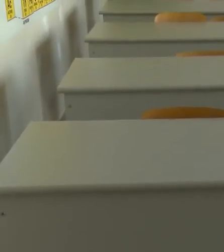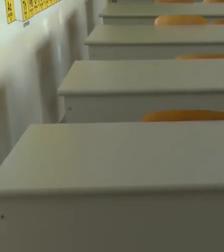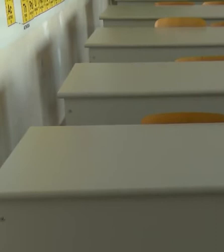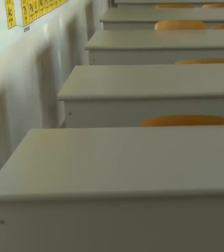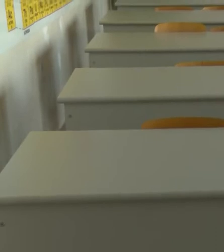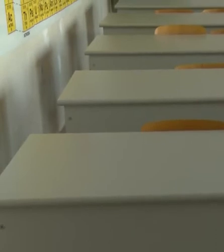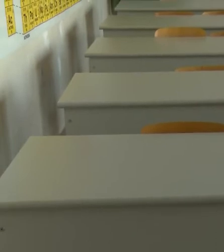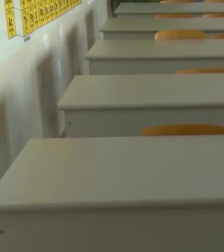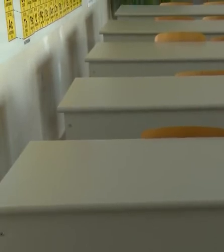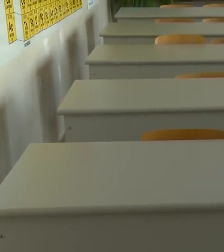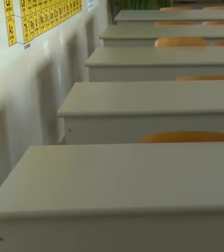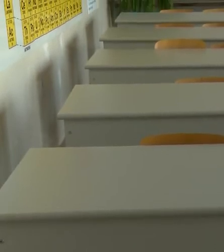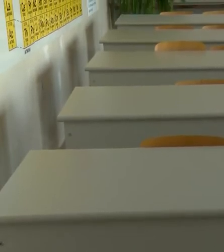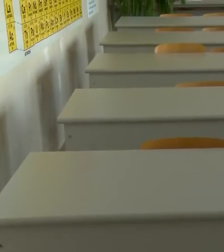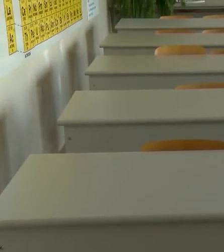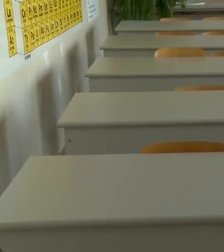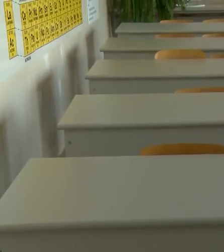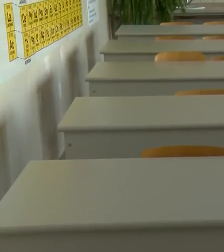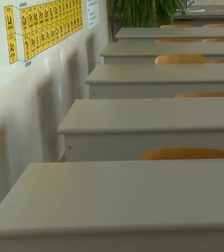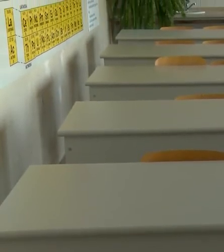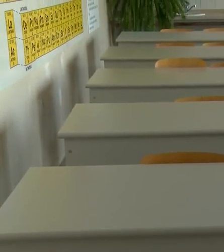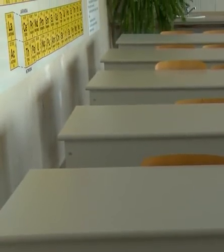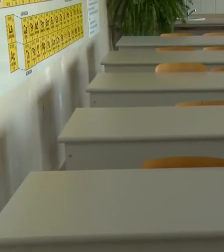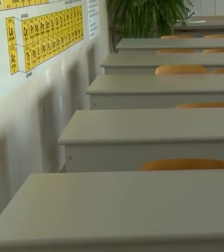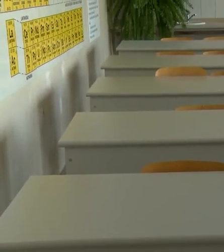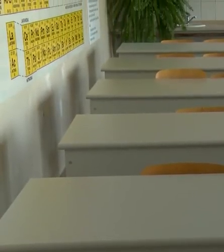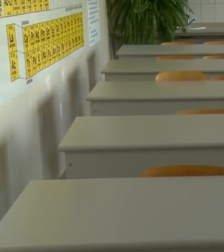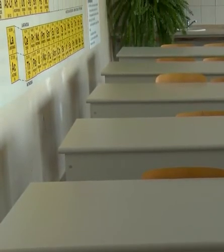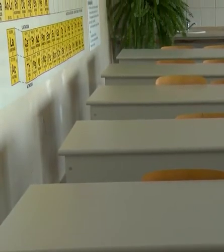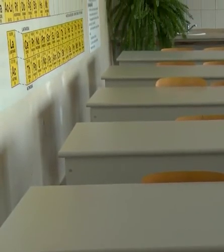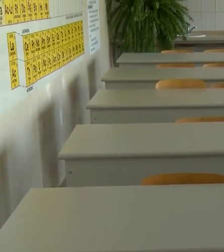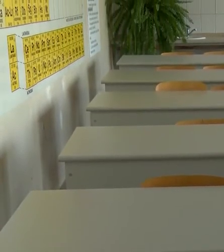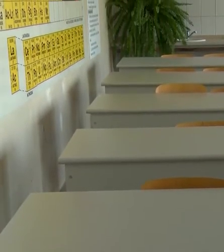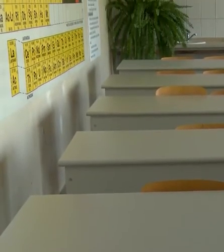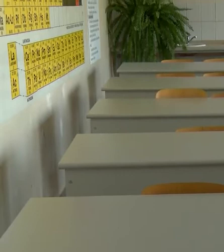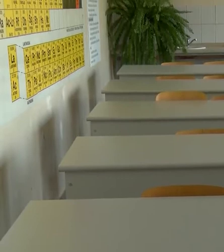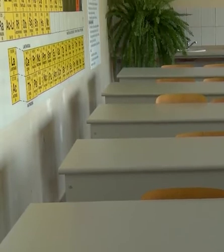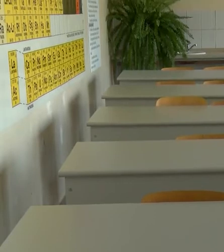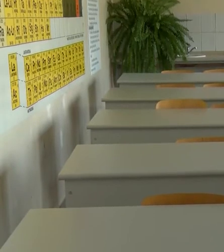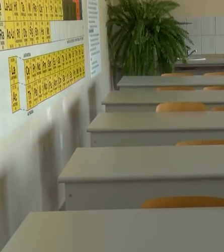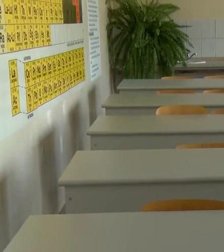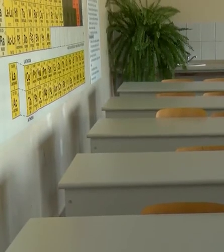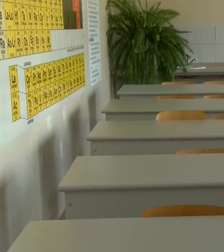tikrai šiemet mokytojams dėl to, kokie vyriausybės yra įsipareigojimai dėl darbo užmokesčio,